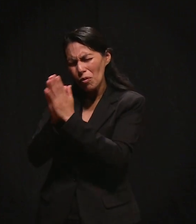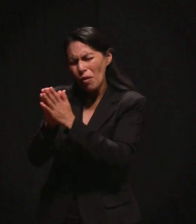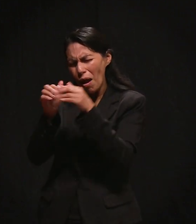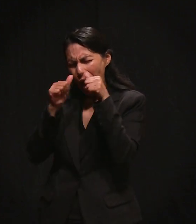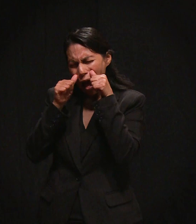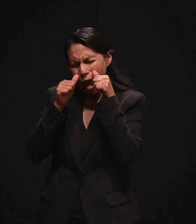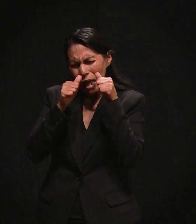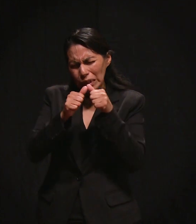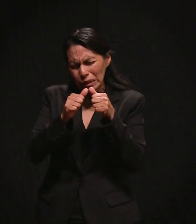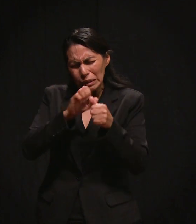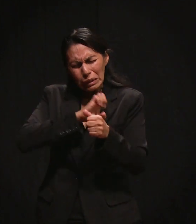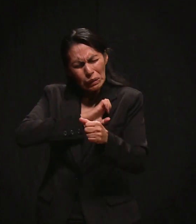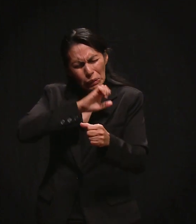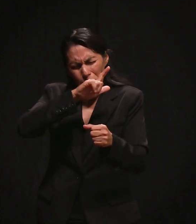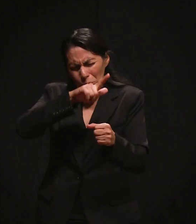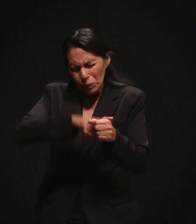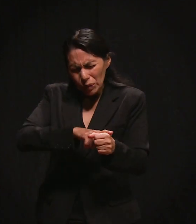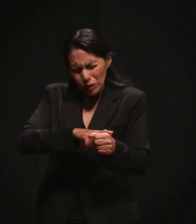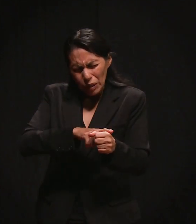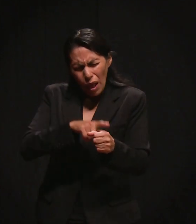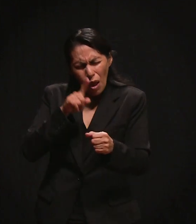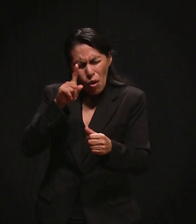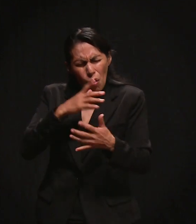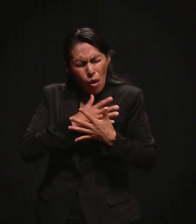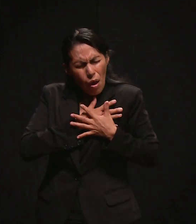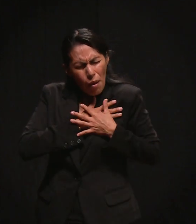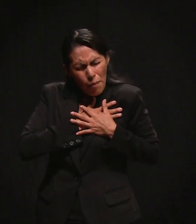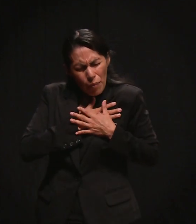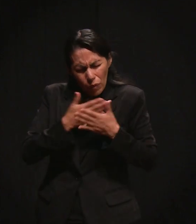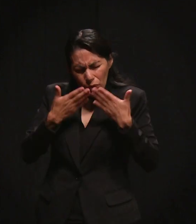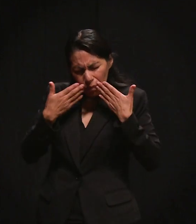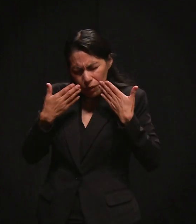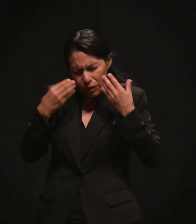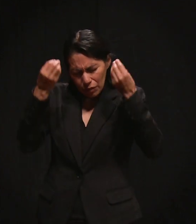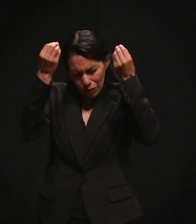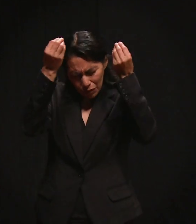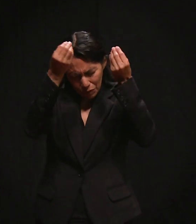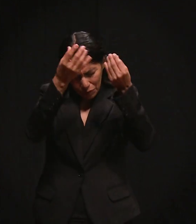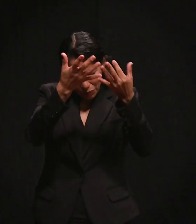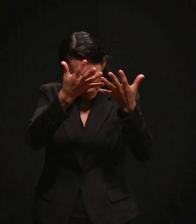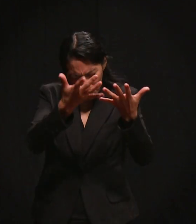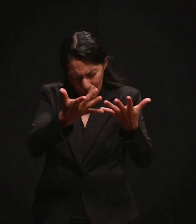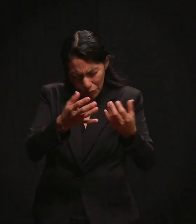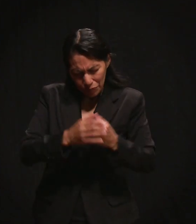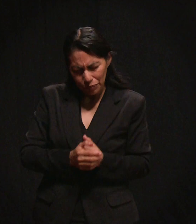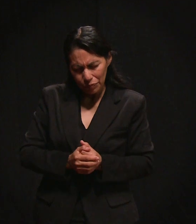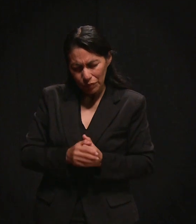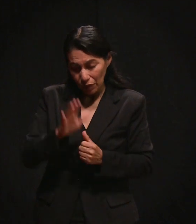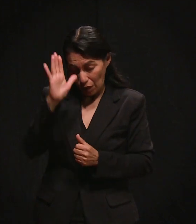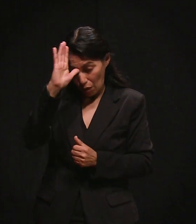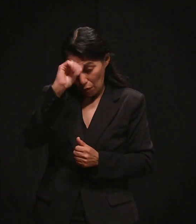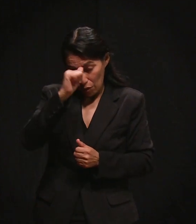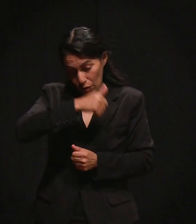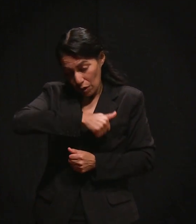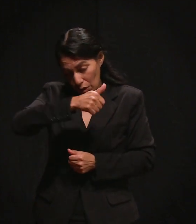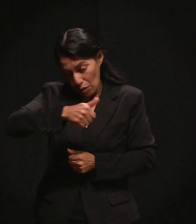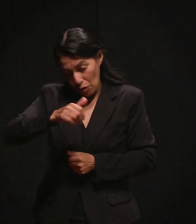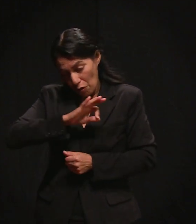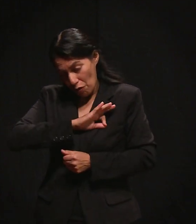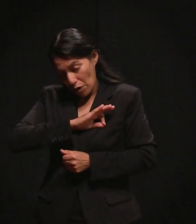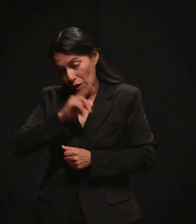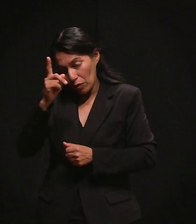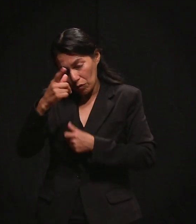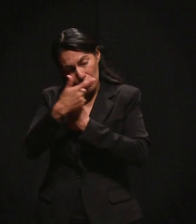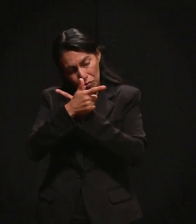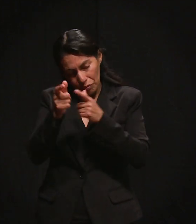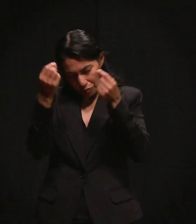y misericordia y también de acuerdo a la fe que cada uno de ellos tiene en ti, amén. Señor. Gracias porque nos amas. Gracias